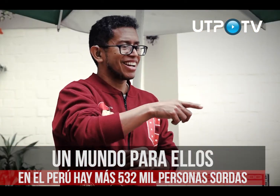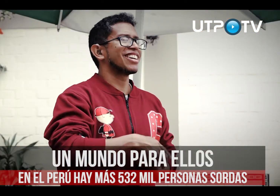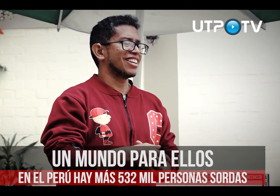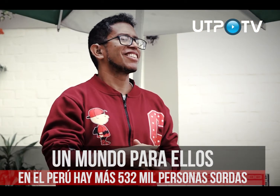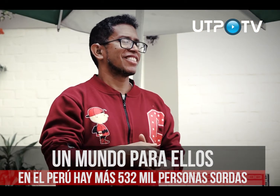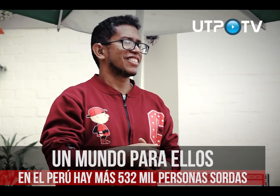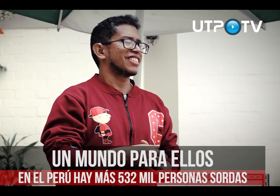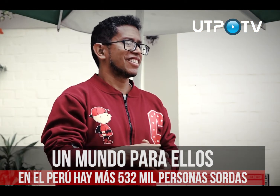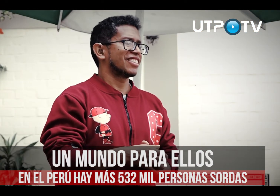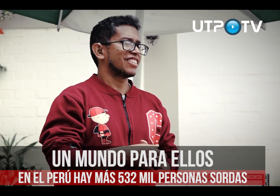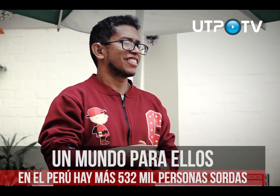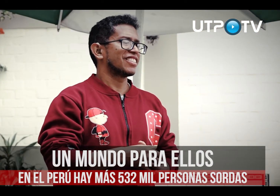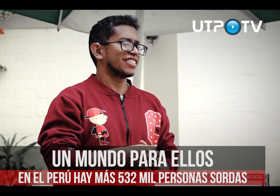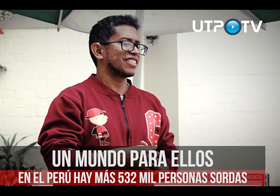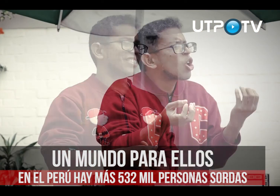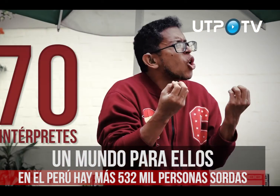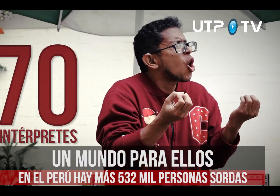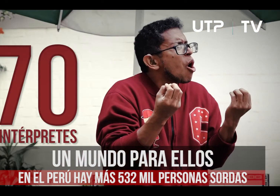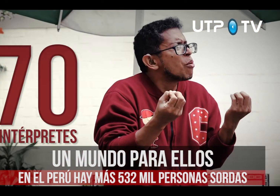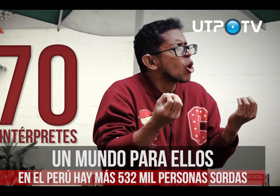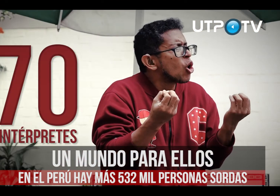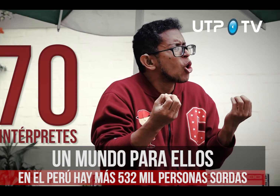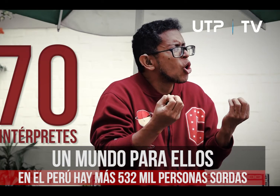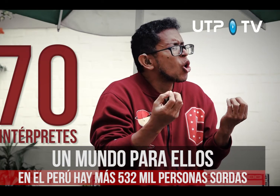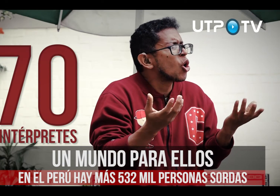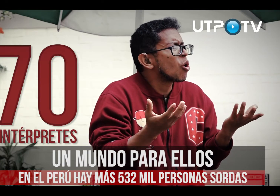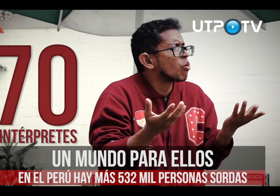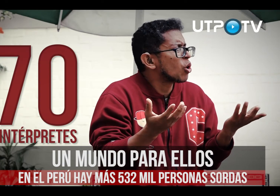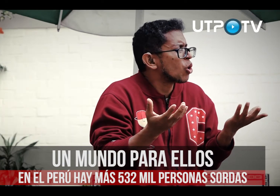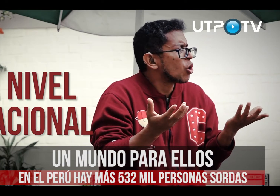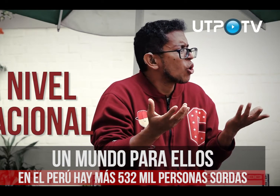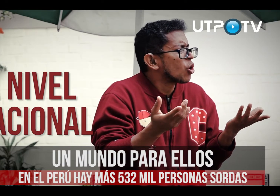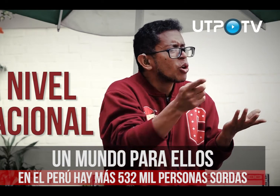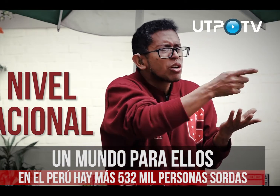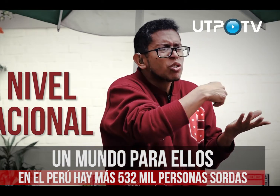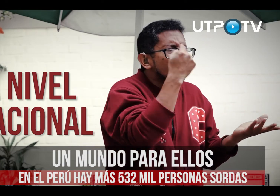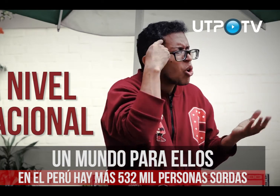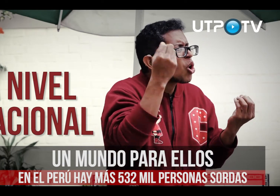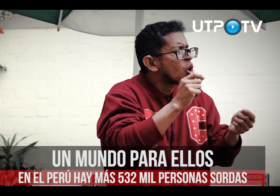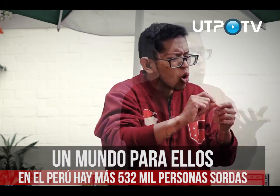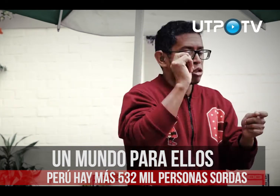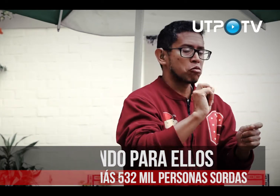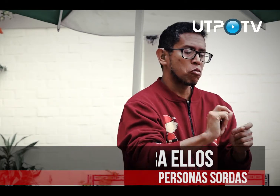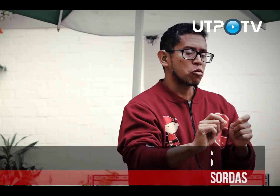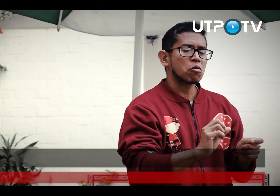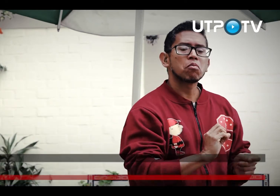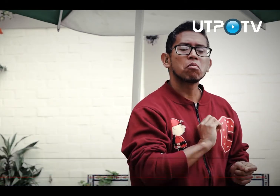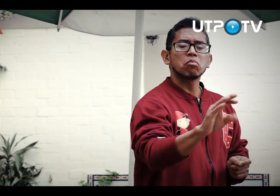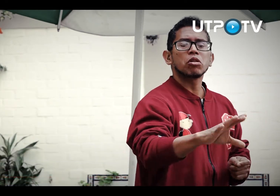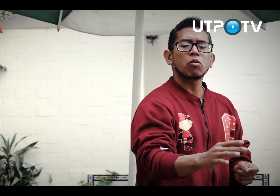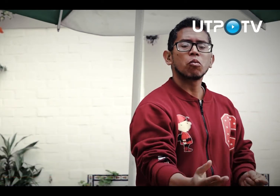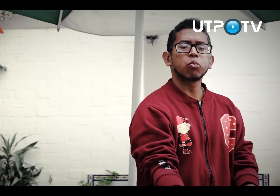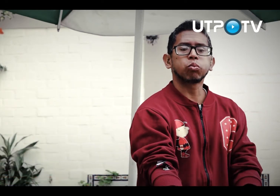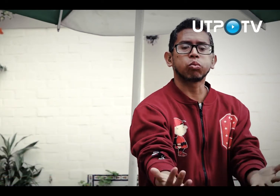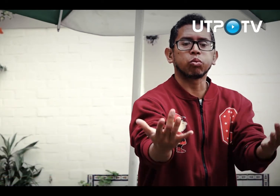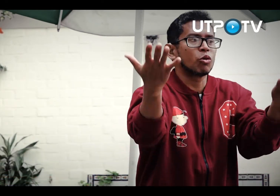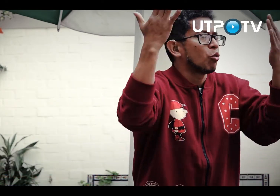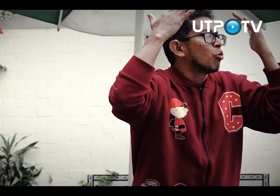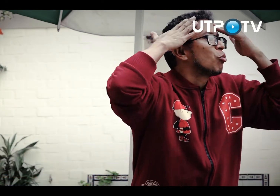existen alrededor de 70 intérpretes de esta lengua a nivel nacional, quienes de hacerse efectiva la ley no